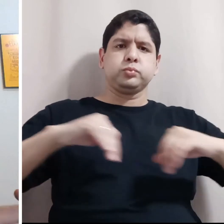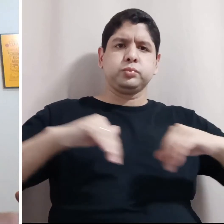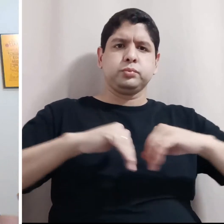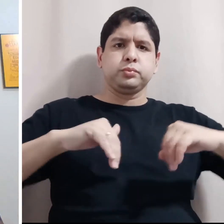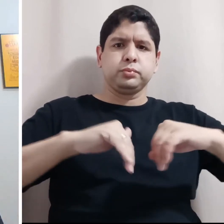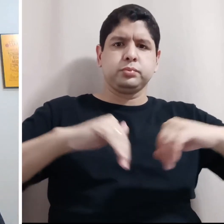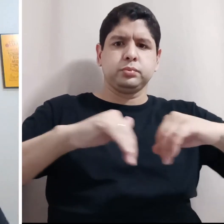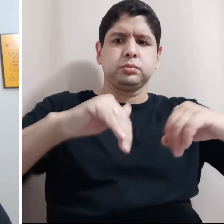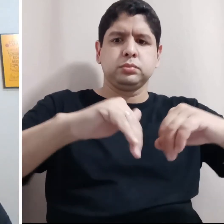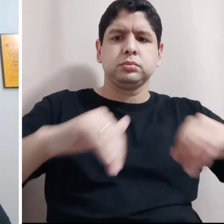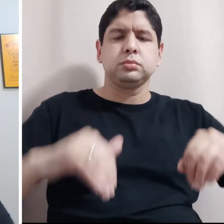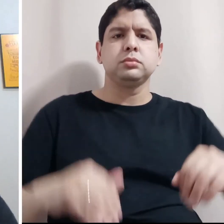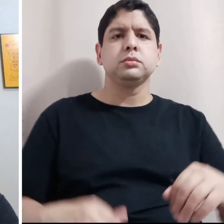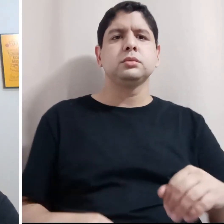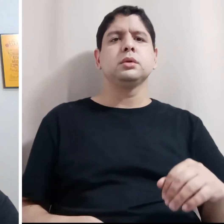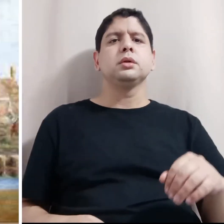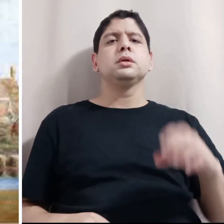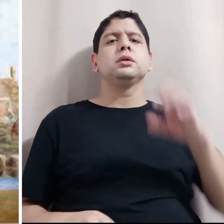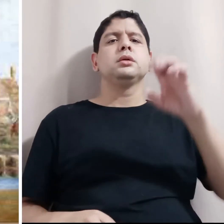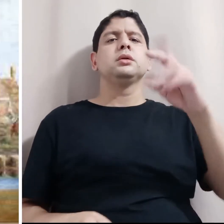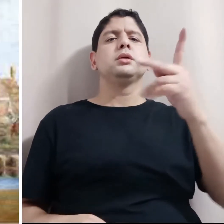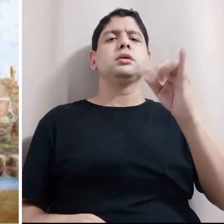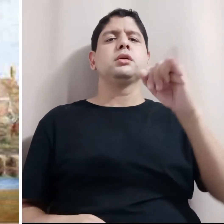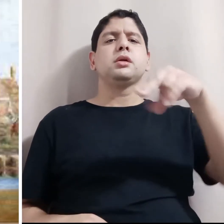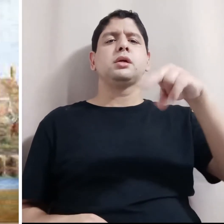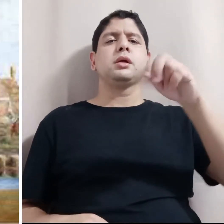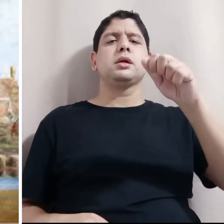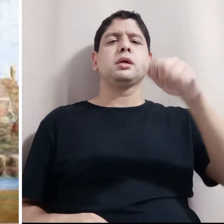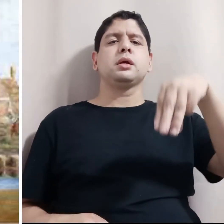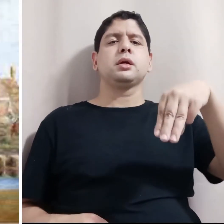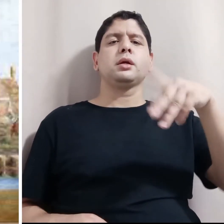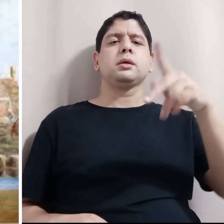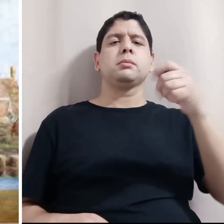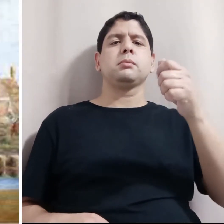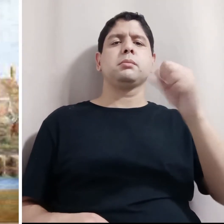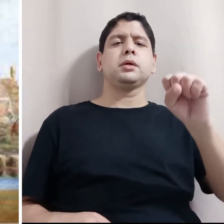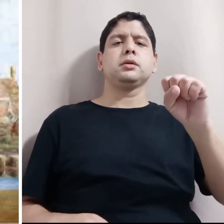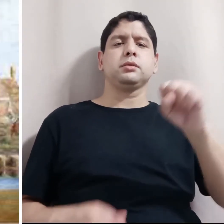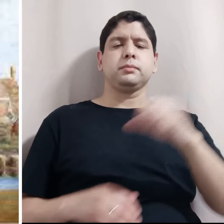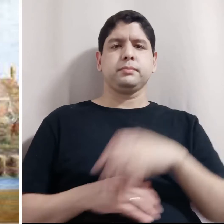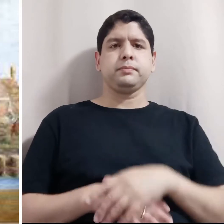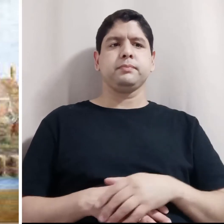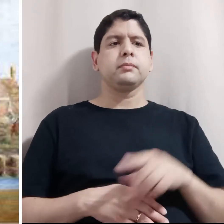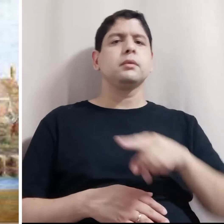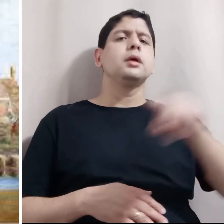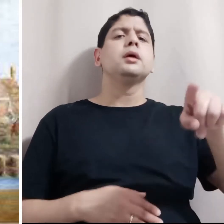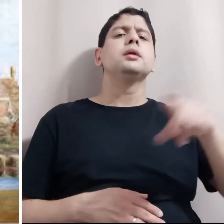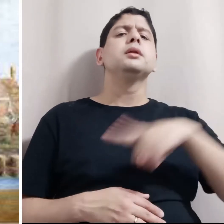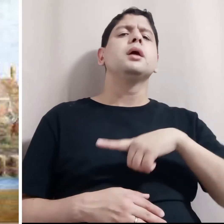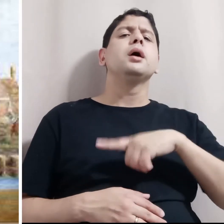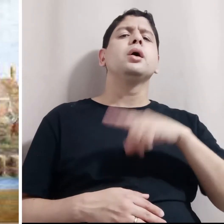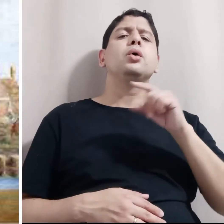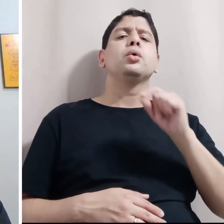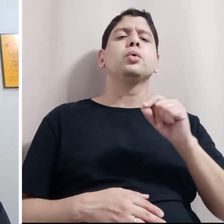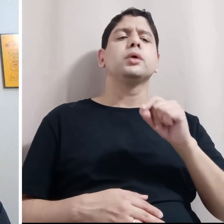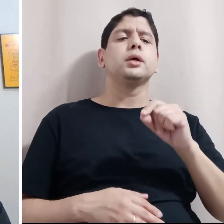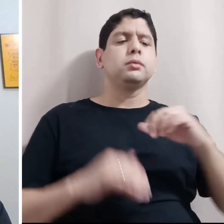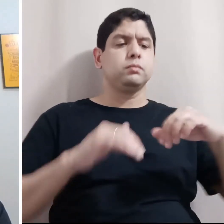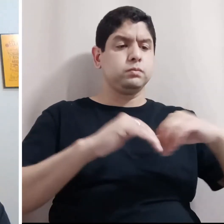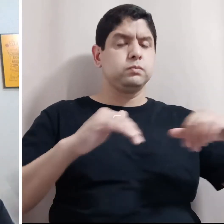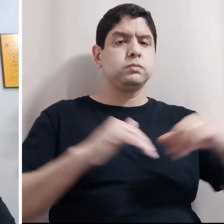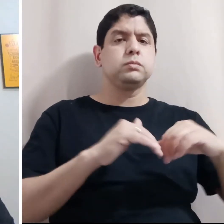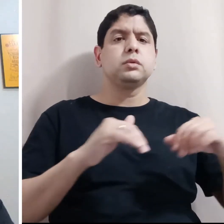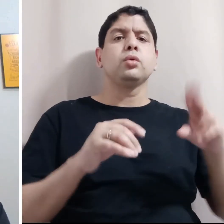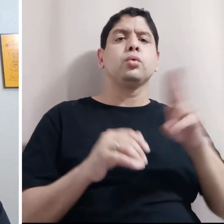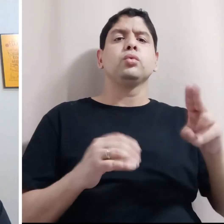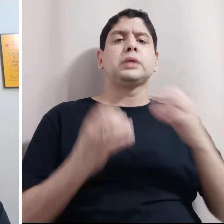em áreas aterradas, né? Chamadas chinampas. A gente tem, né, o cultivo aí na